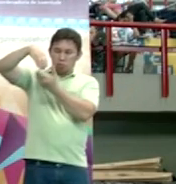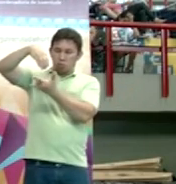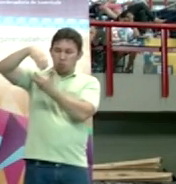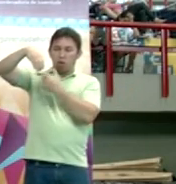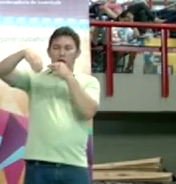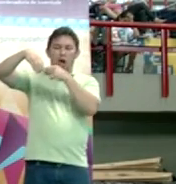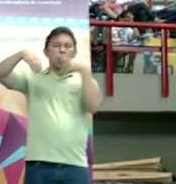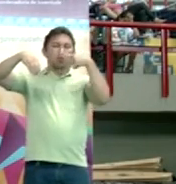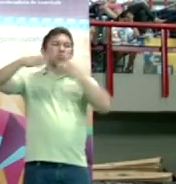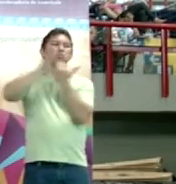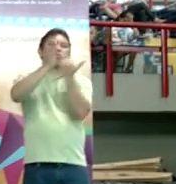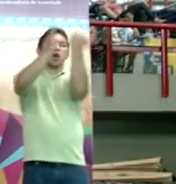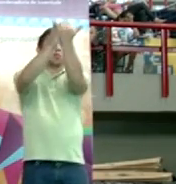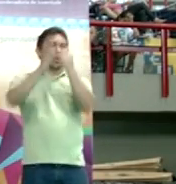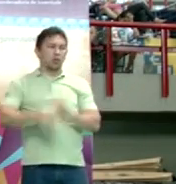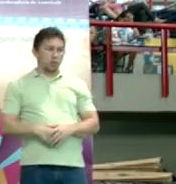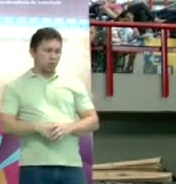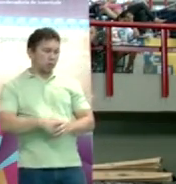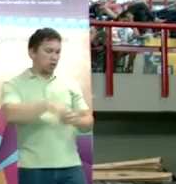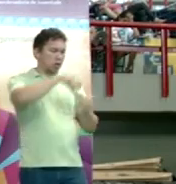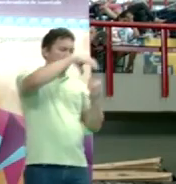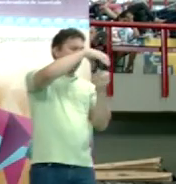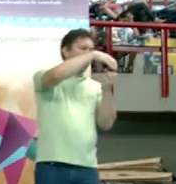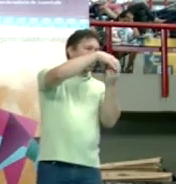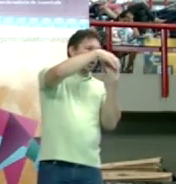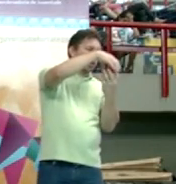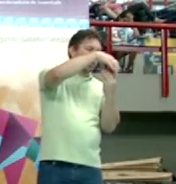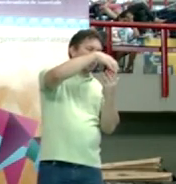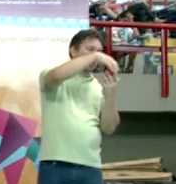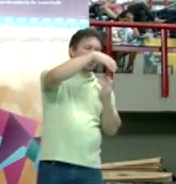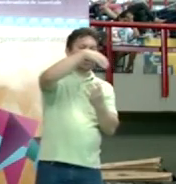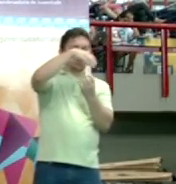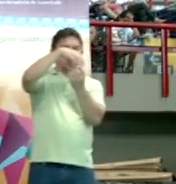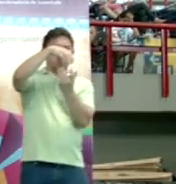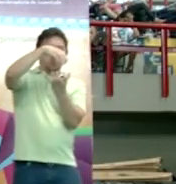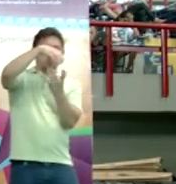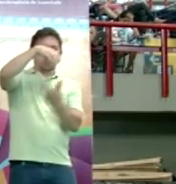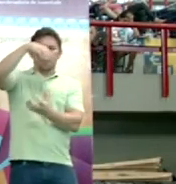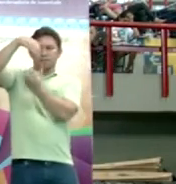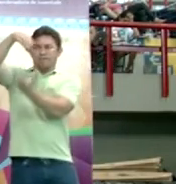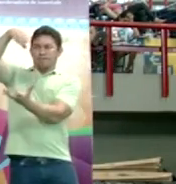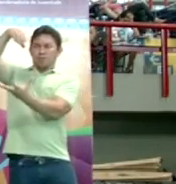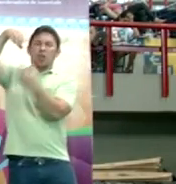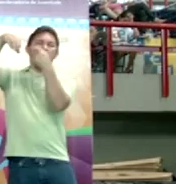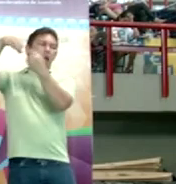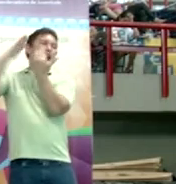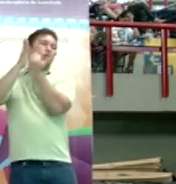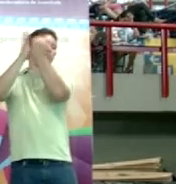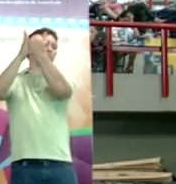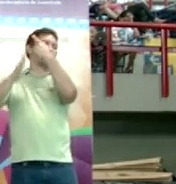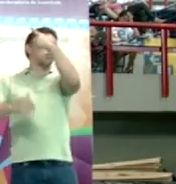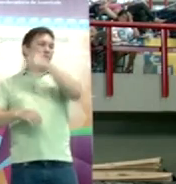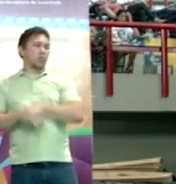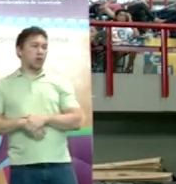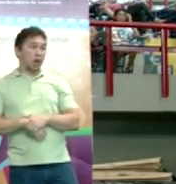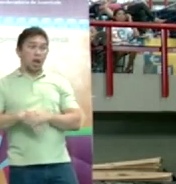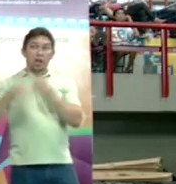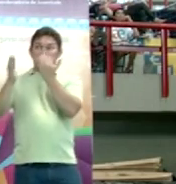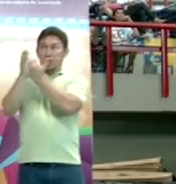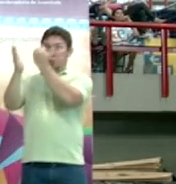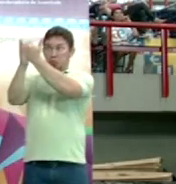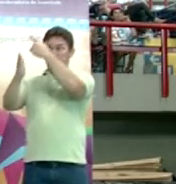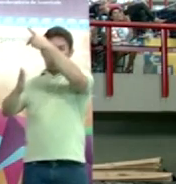maior potência. E outra coisa. Quem tiver maior potência vai gastar mais